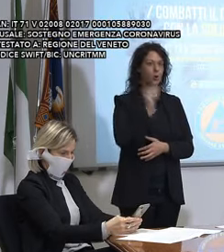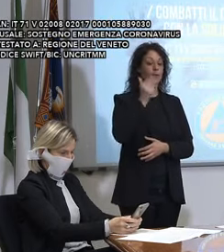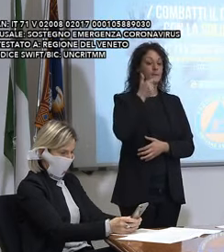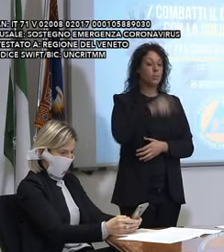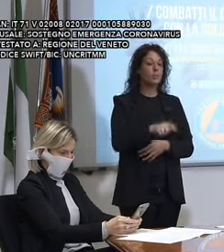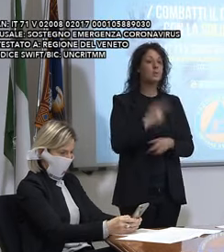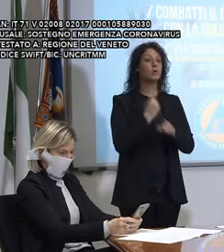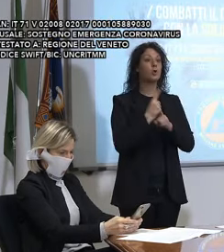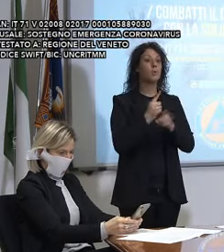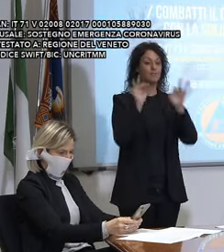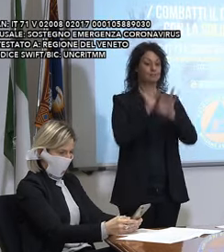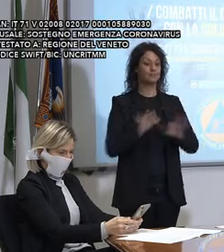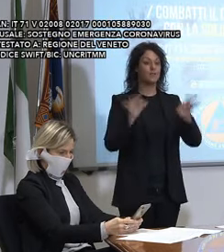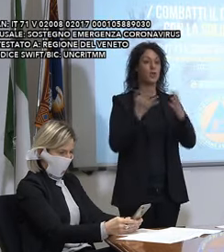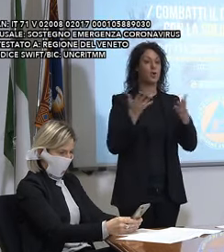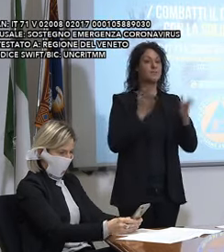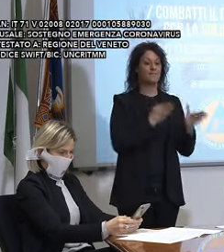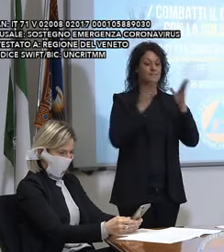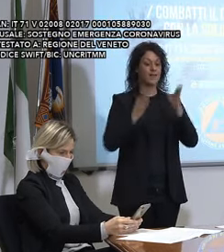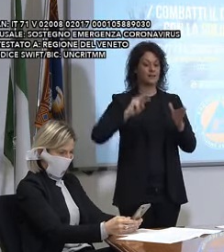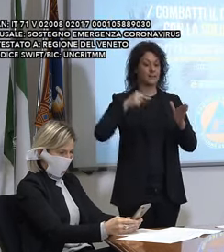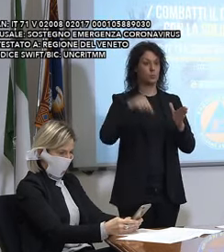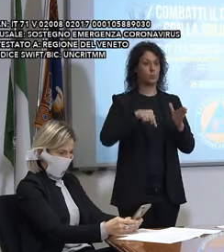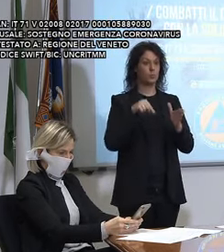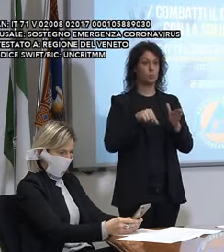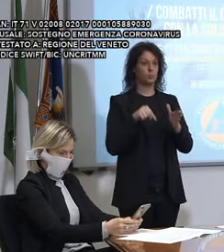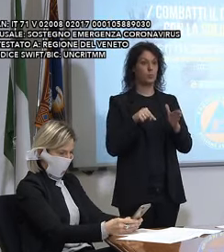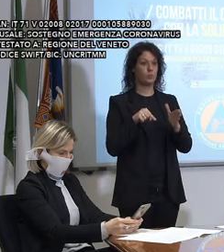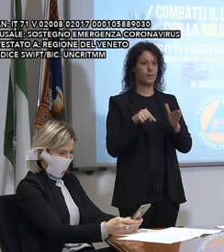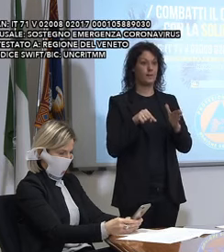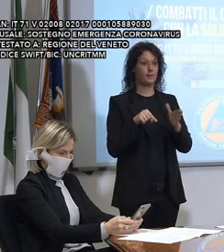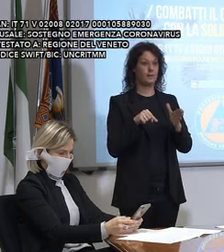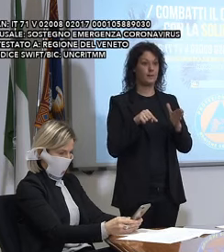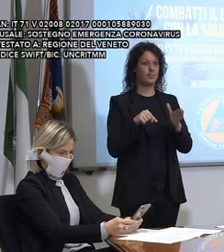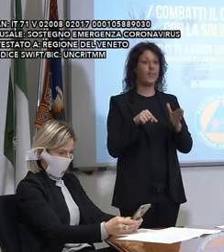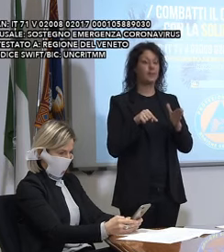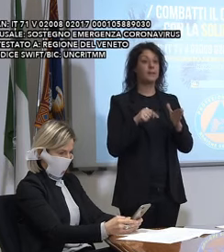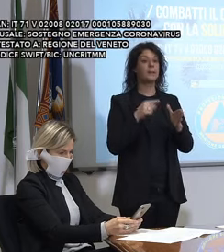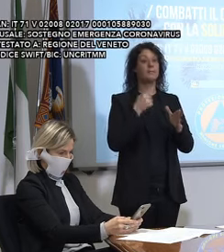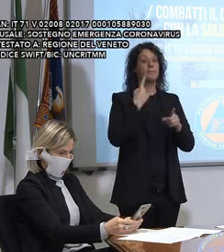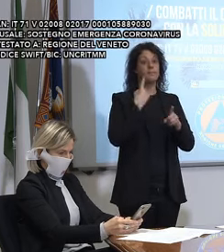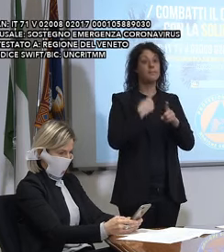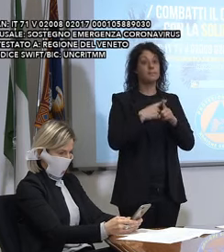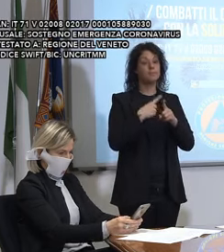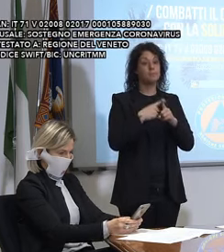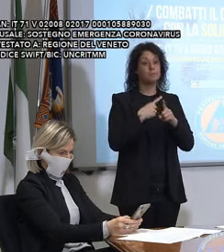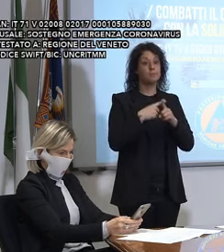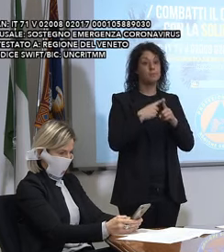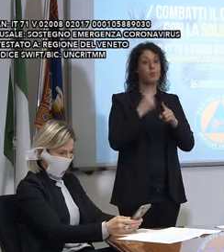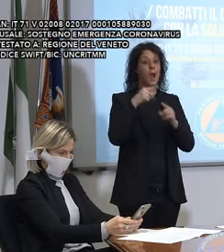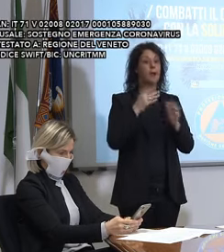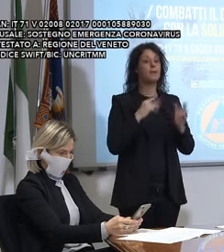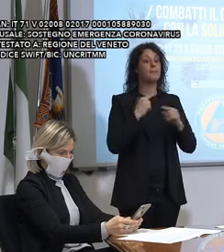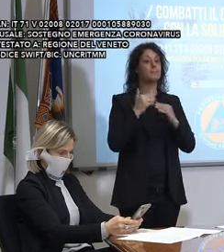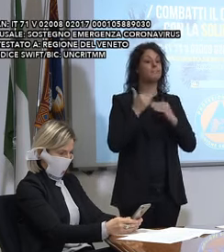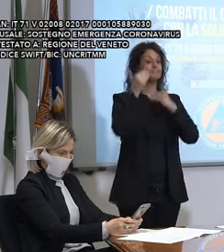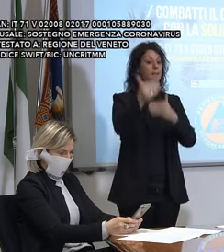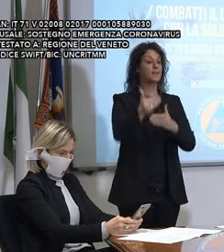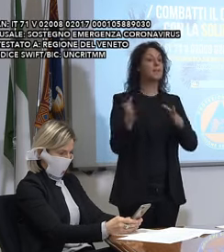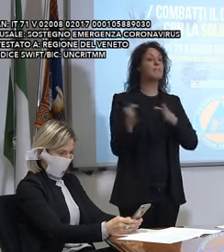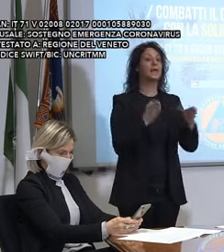fase 2 e soprattutto la preparazione della nuova artiglieria per l'autunno